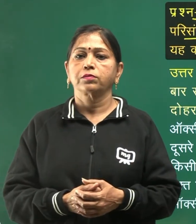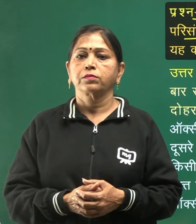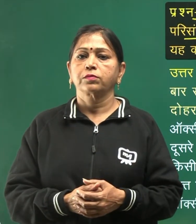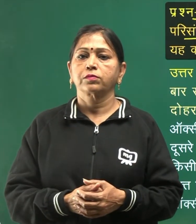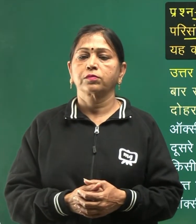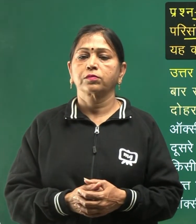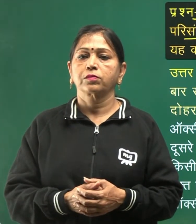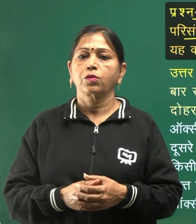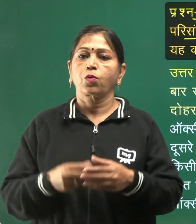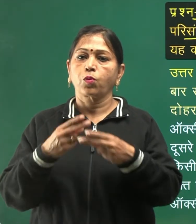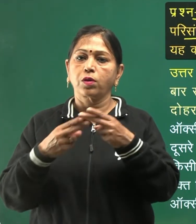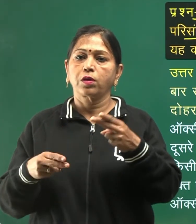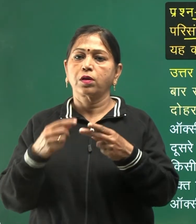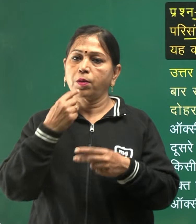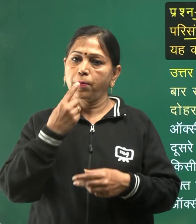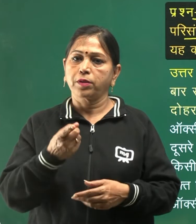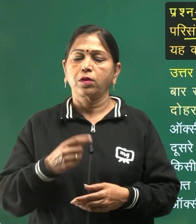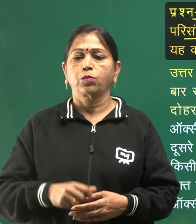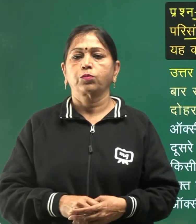की व्याख्या कीजिए।